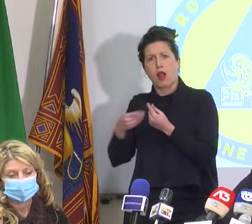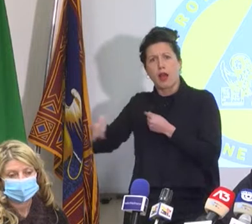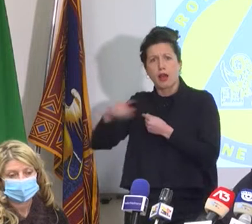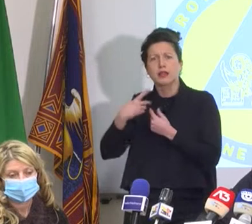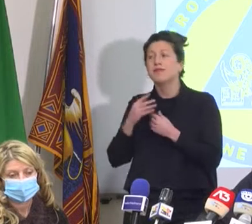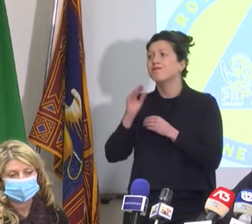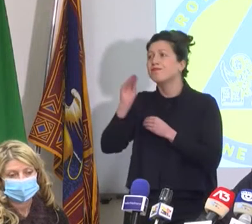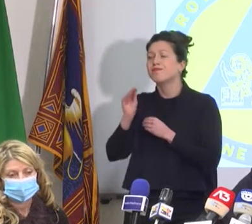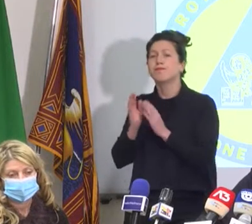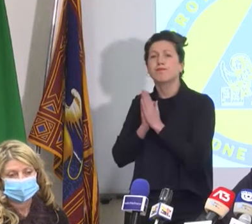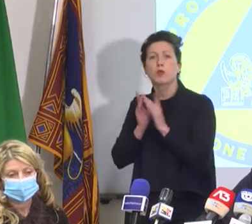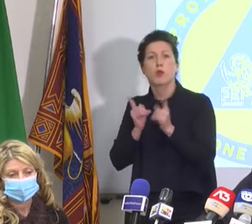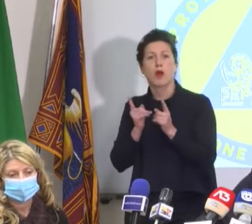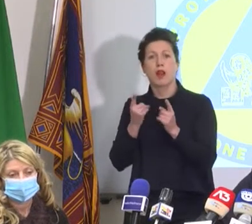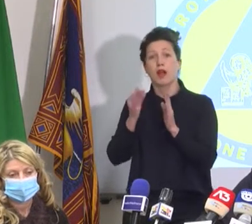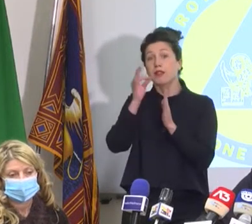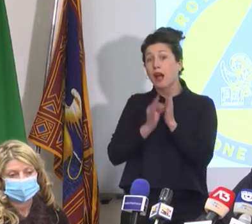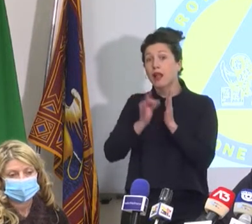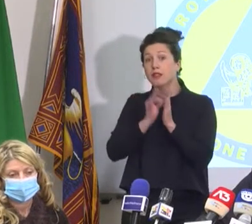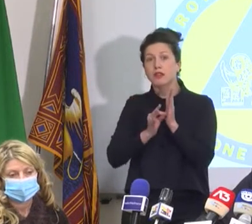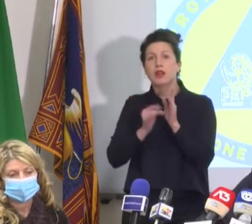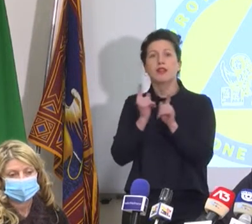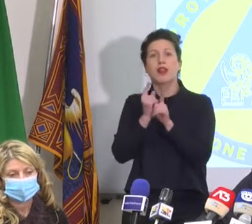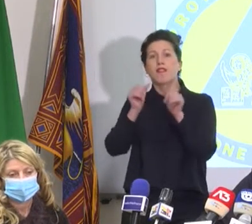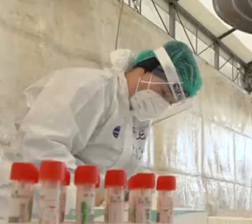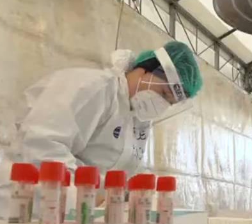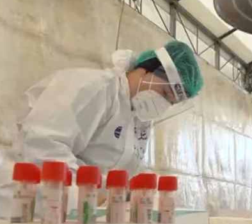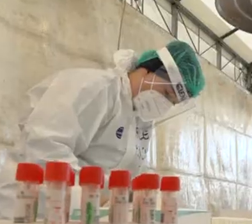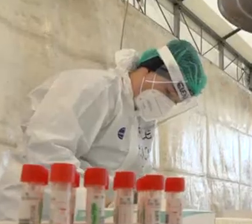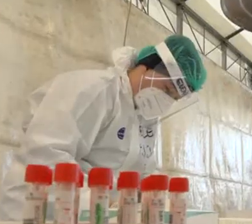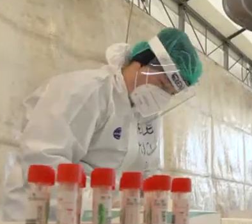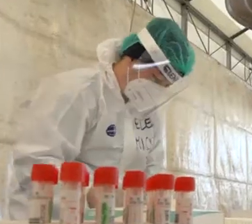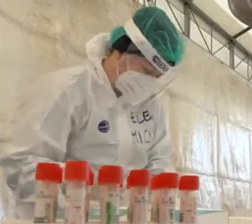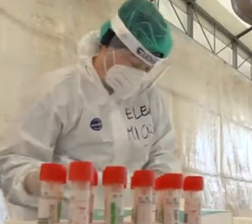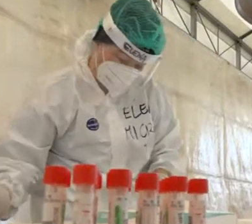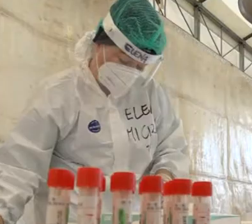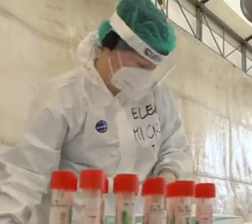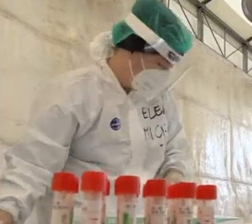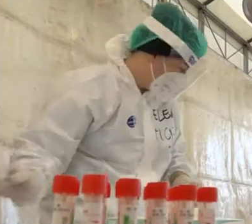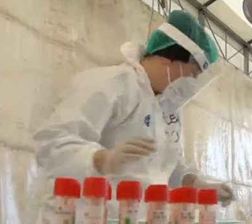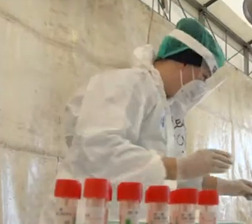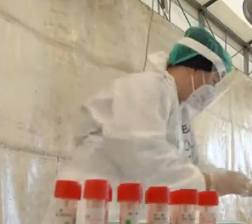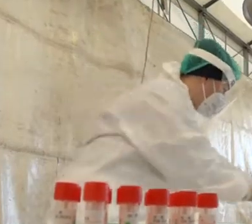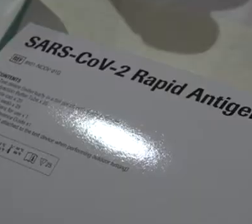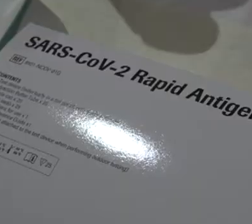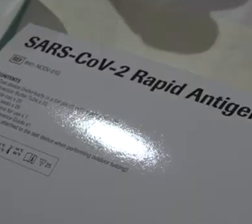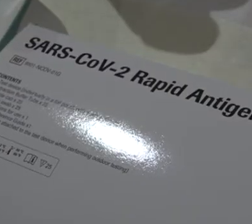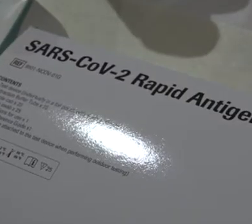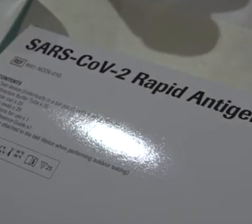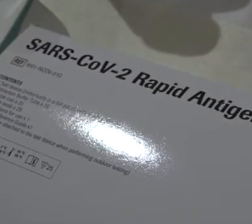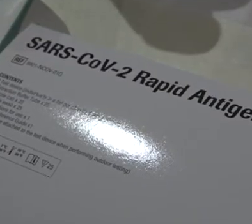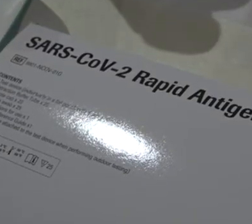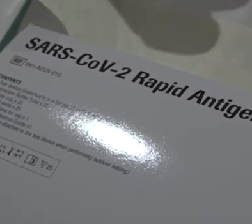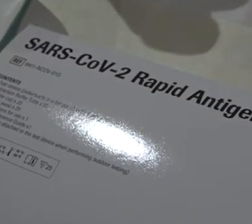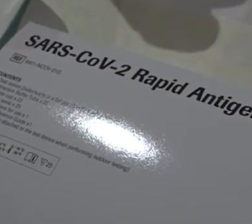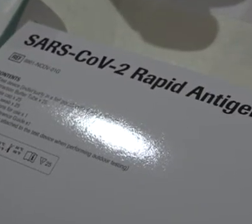dati non sono uniformi tu non puoi paragonare dati non ragiona con un'altra durante il punto stampa ampio spazio è stato dedicato alla validazione da parte del